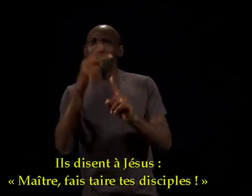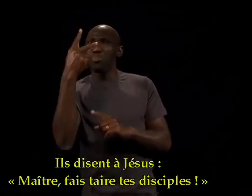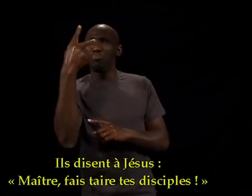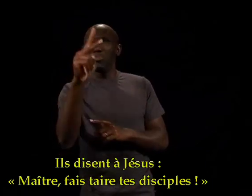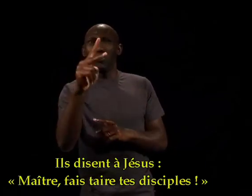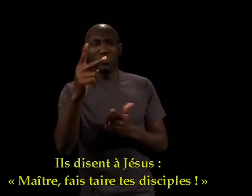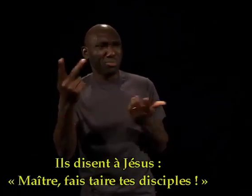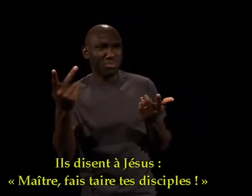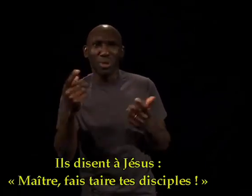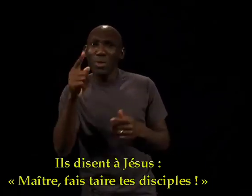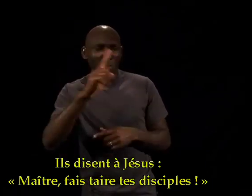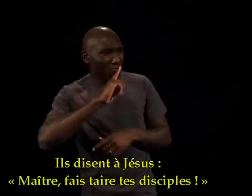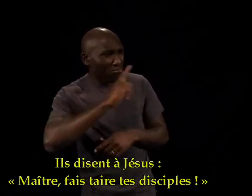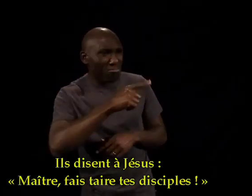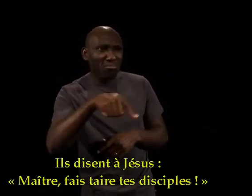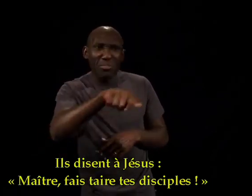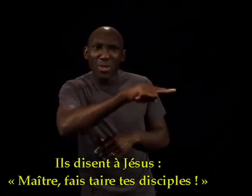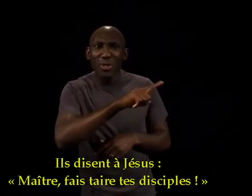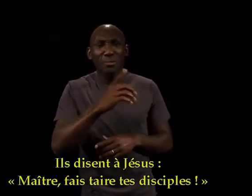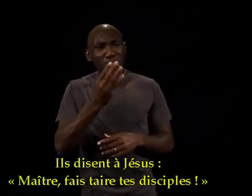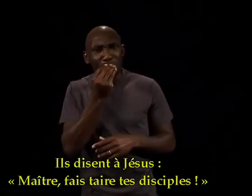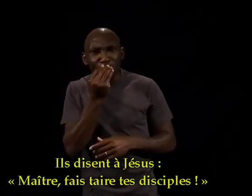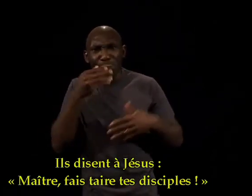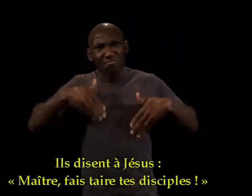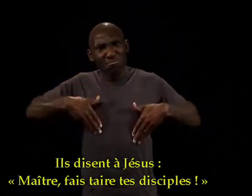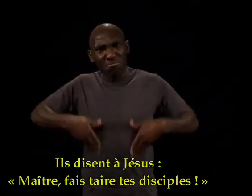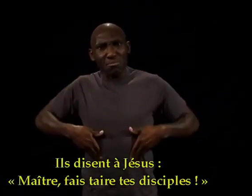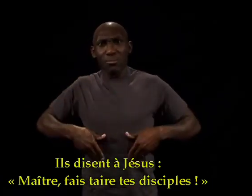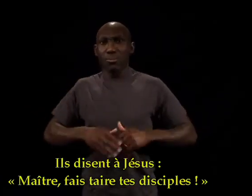Ils disent à Jésus: Maître, fais taire tes disciples.